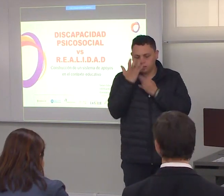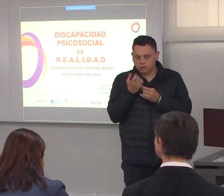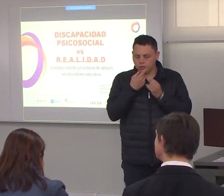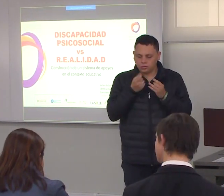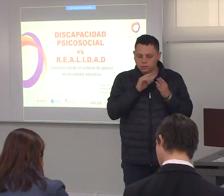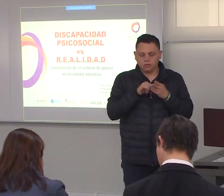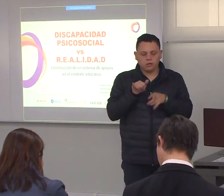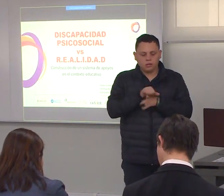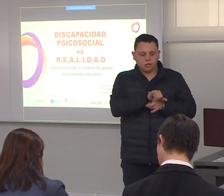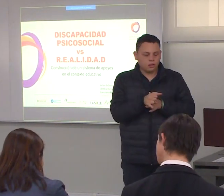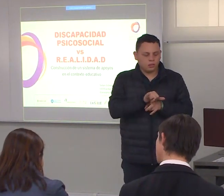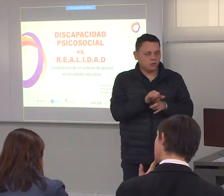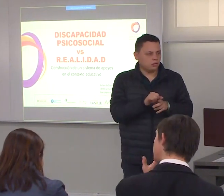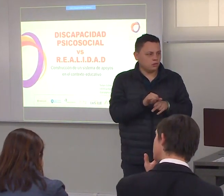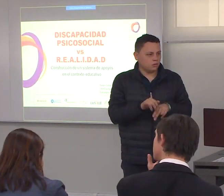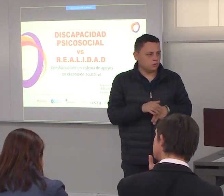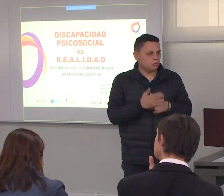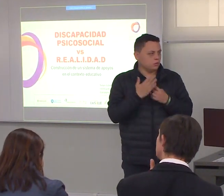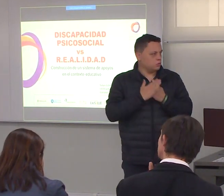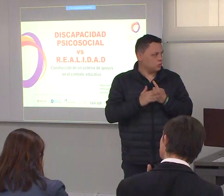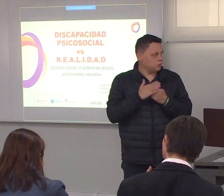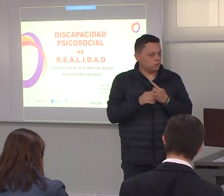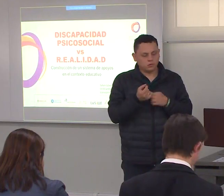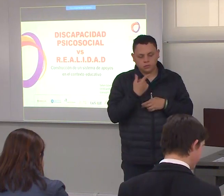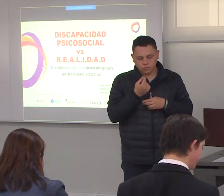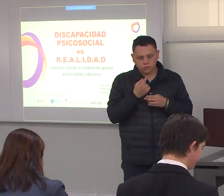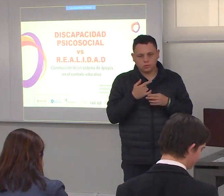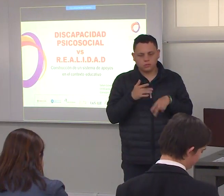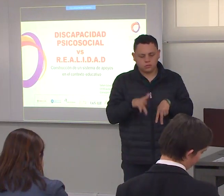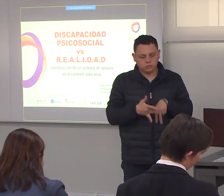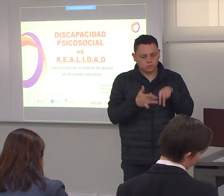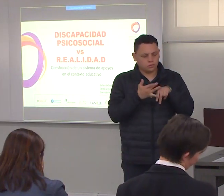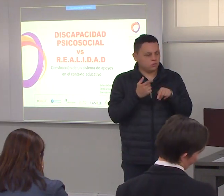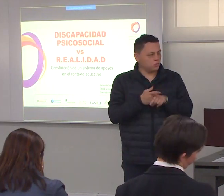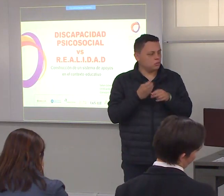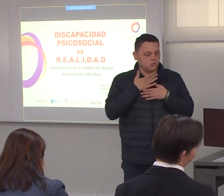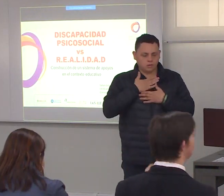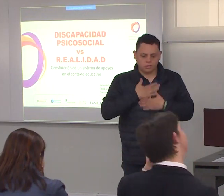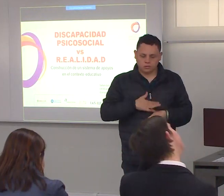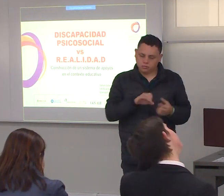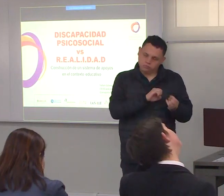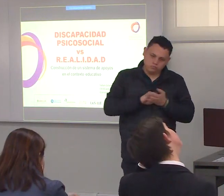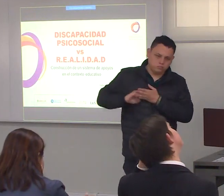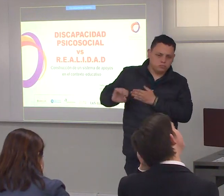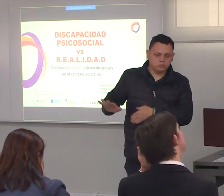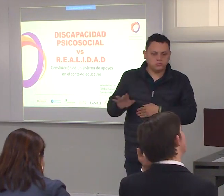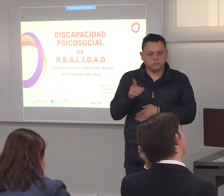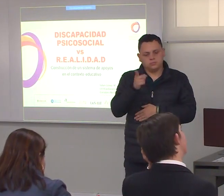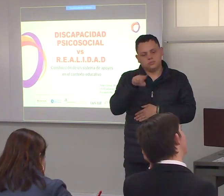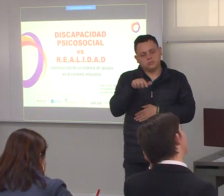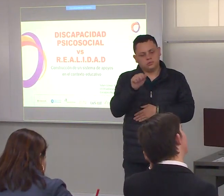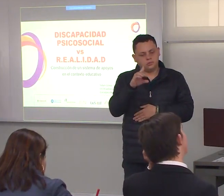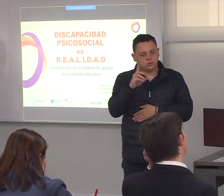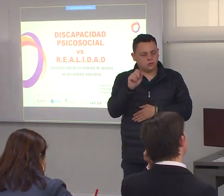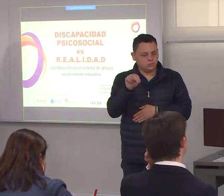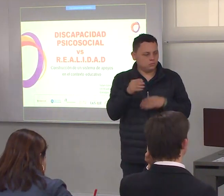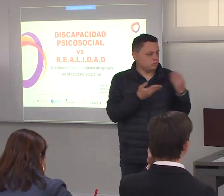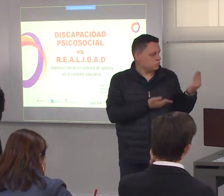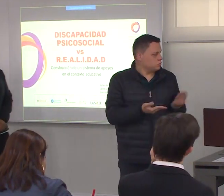estabilizadores del ánimo psicoestimulantes y tranquilizantes Salam por favor